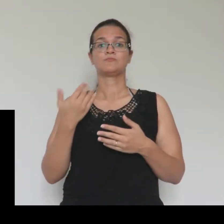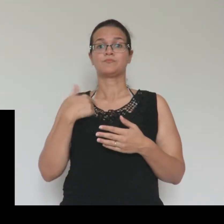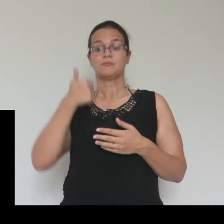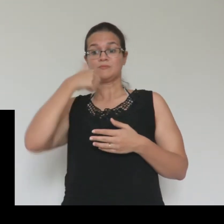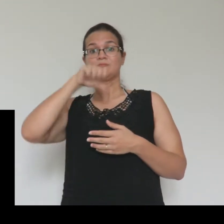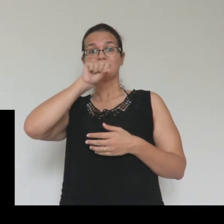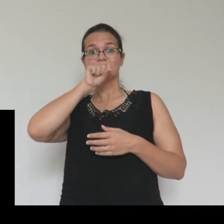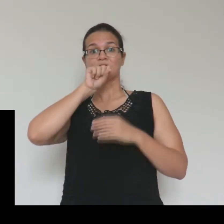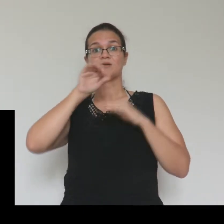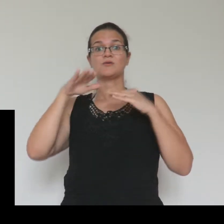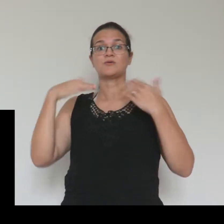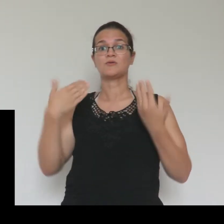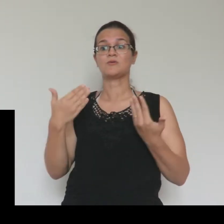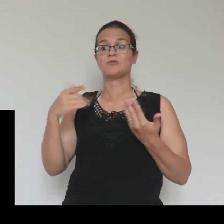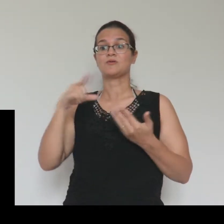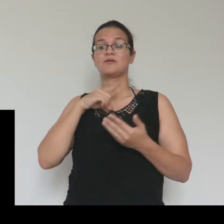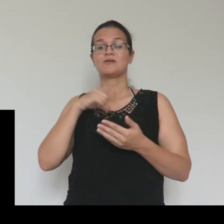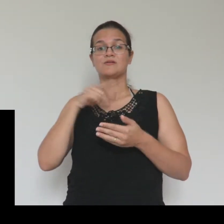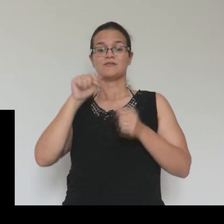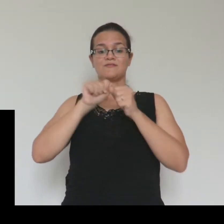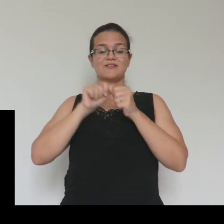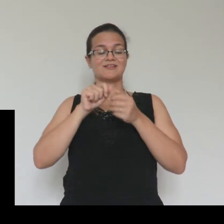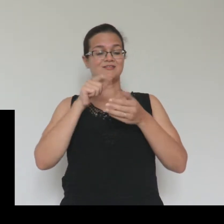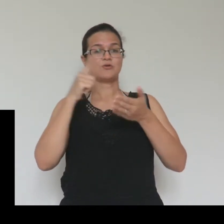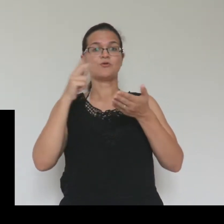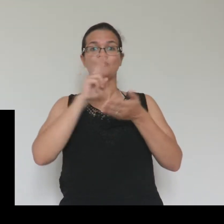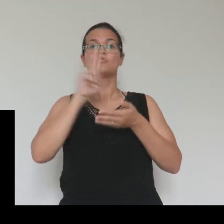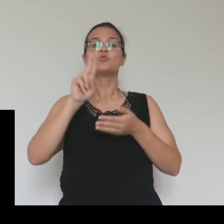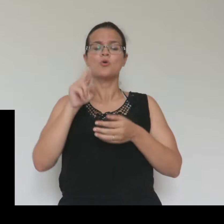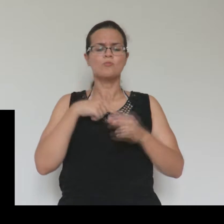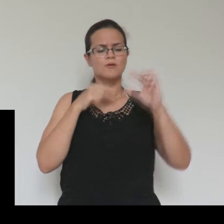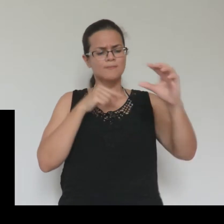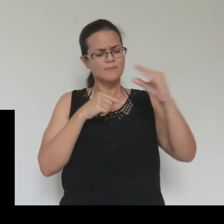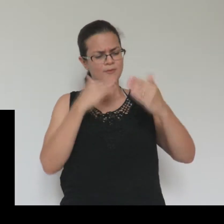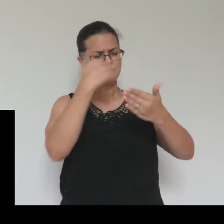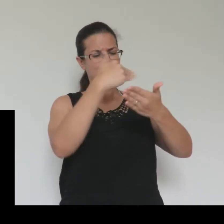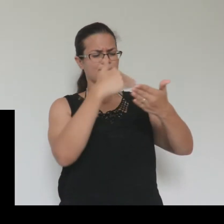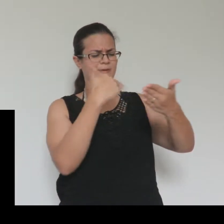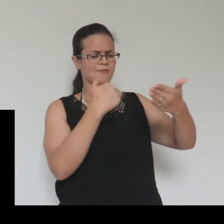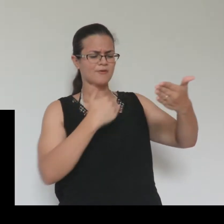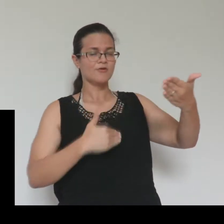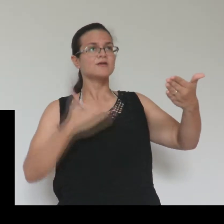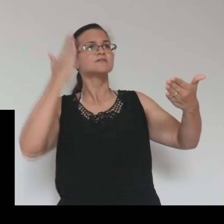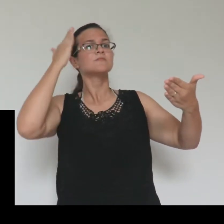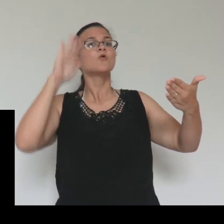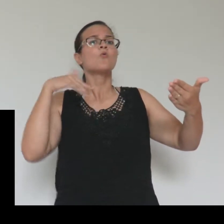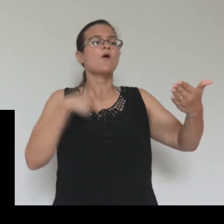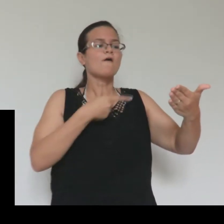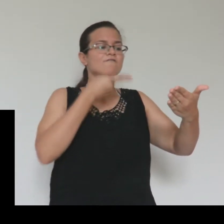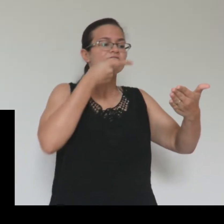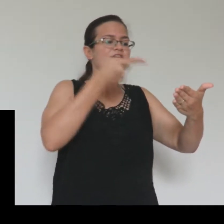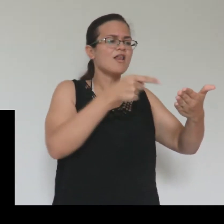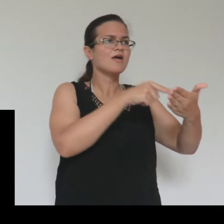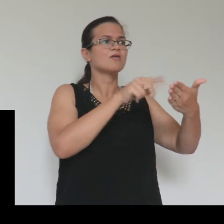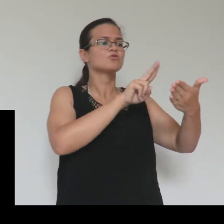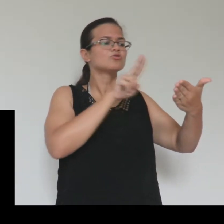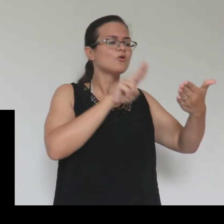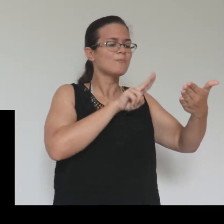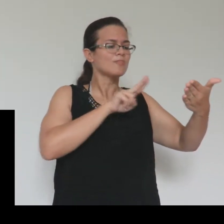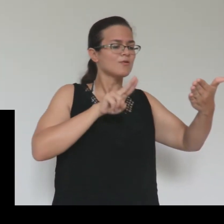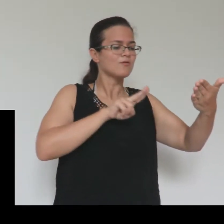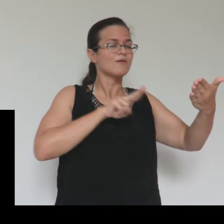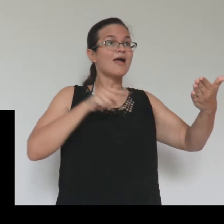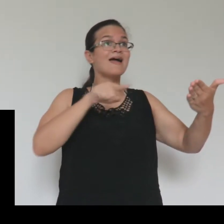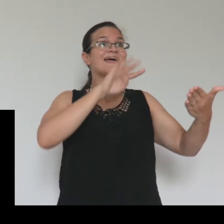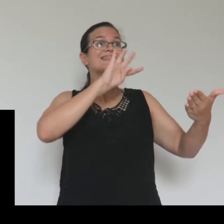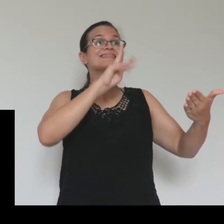ela, quando eu nasci, fez uma lista de nomes, né, para ver qual era o nome que ela pronunciasse melhor. E, por incrível que pareça, o